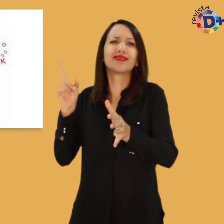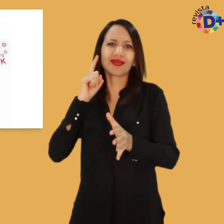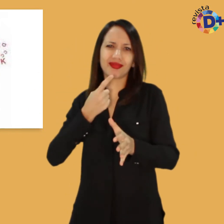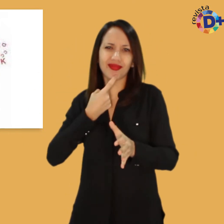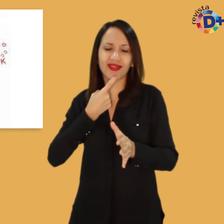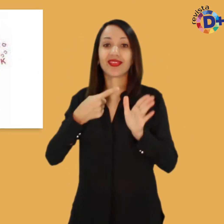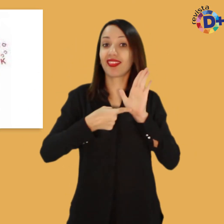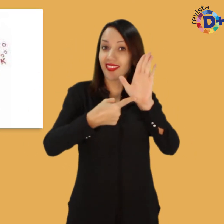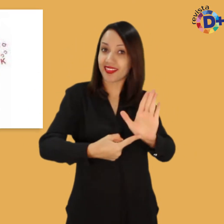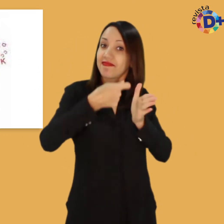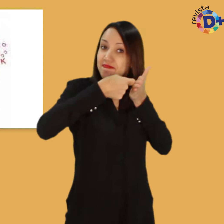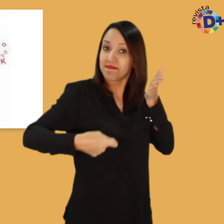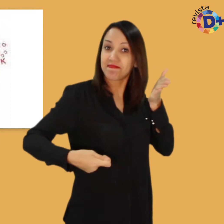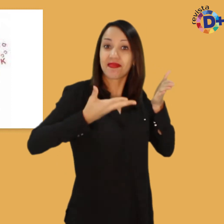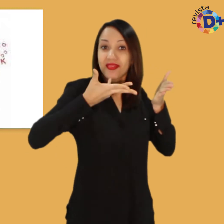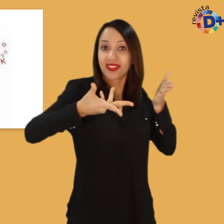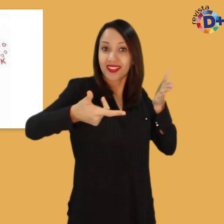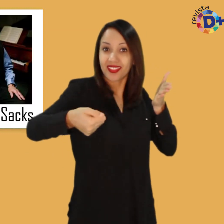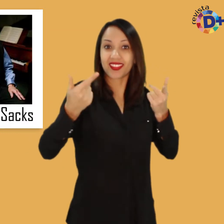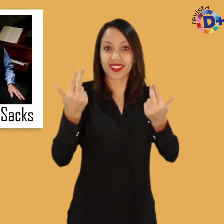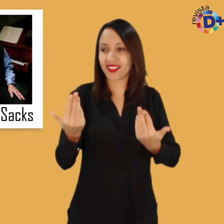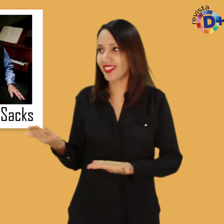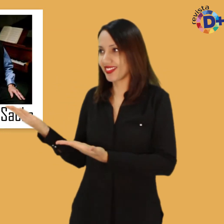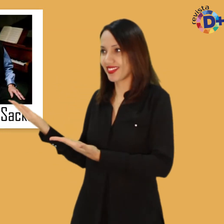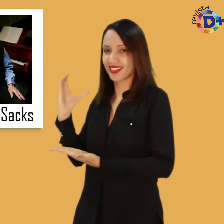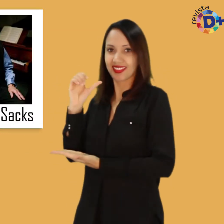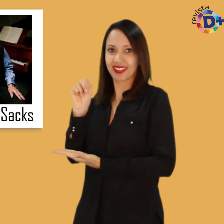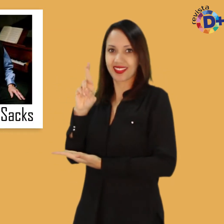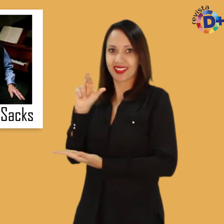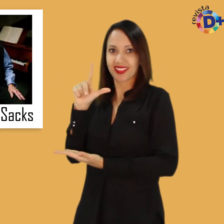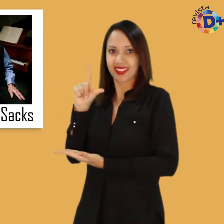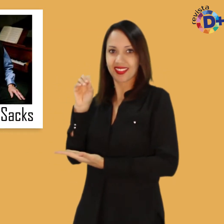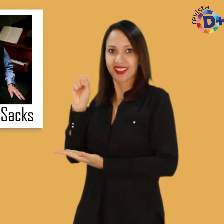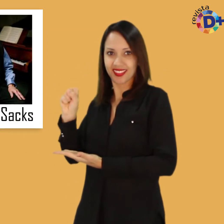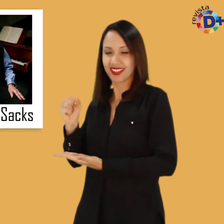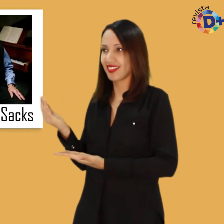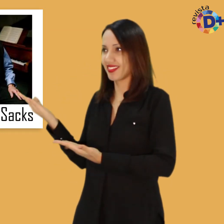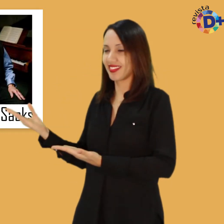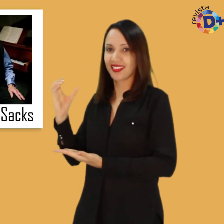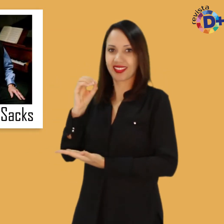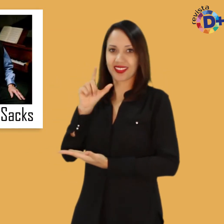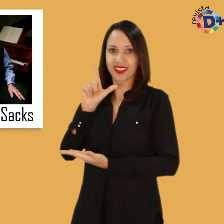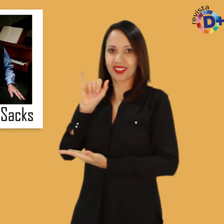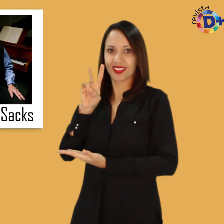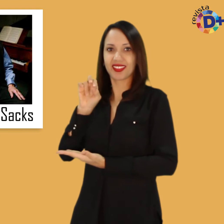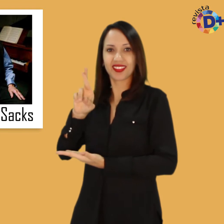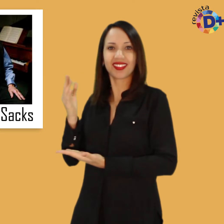brilhantes autores como Carlos M. Sanches, Oliver Sacks, dentre outros.